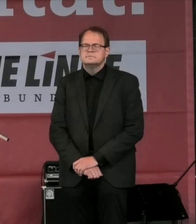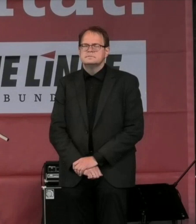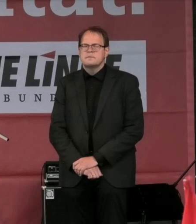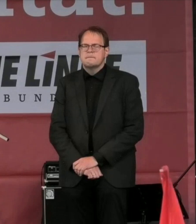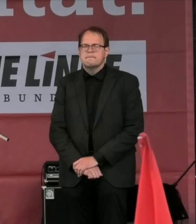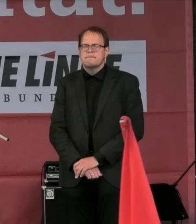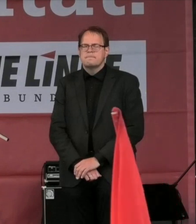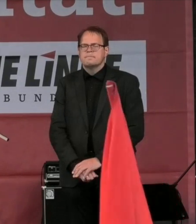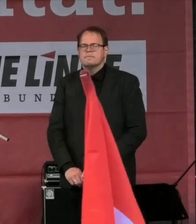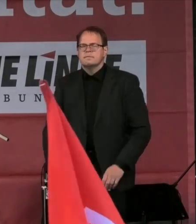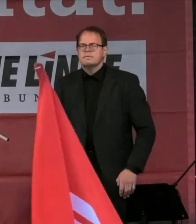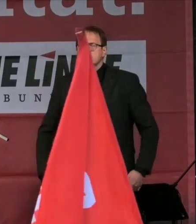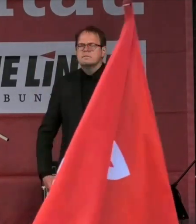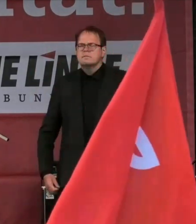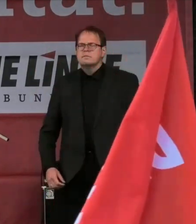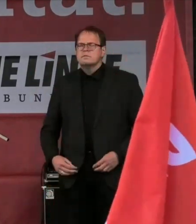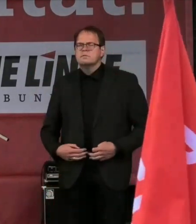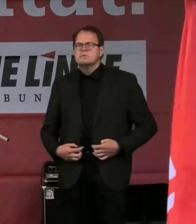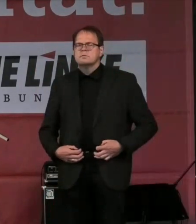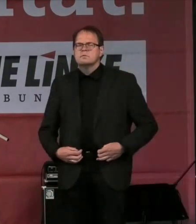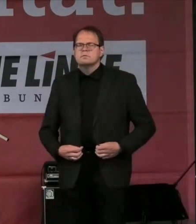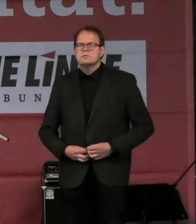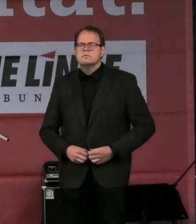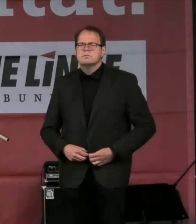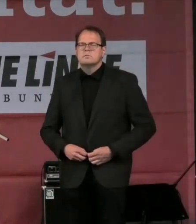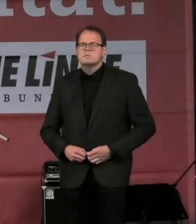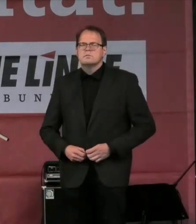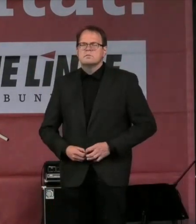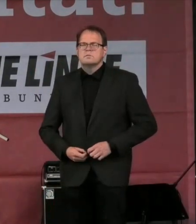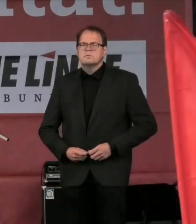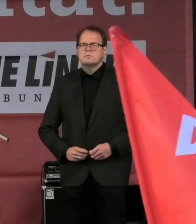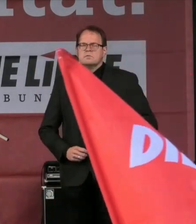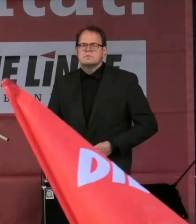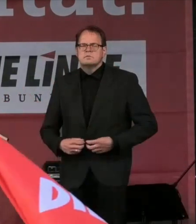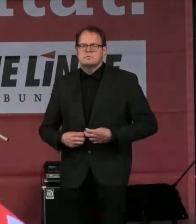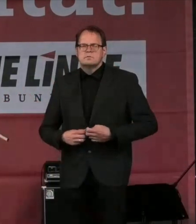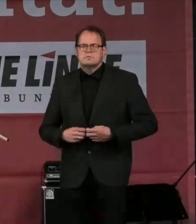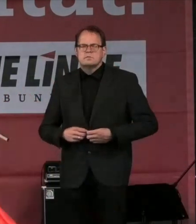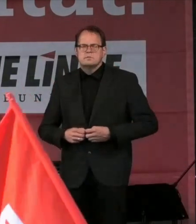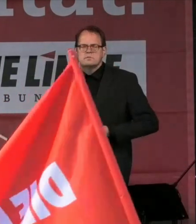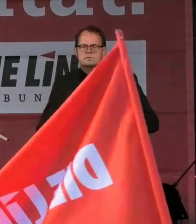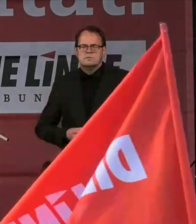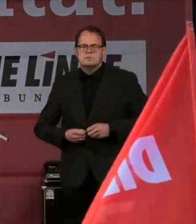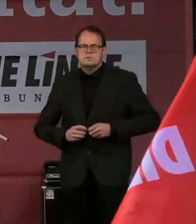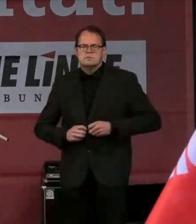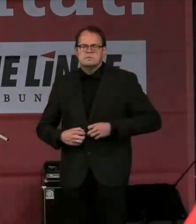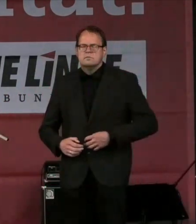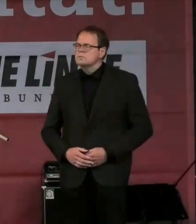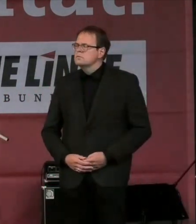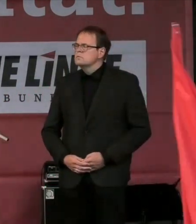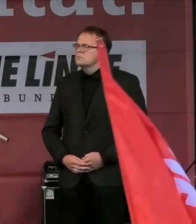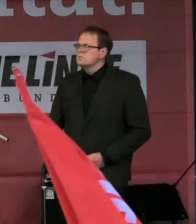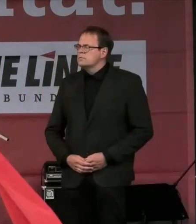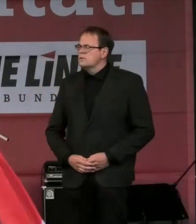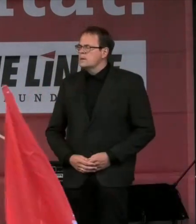teilweise erzählt wird also wie viele haben von euch an das vielleicht verfolgt der letzte nato-gipfel